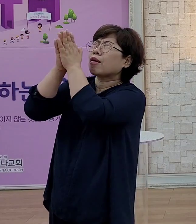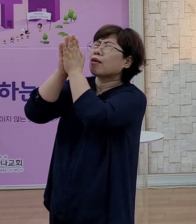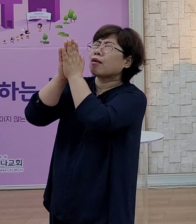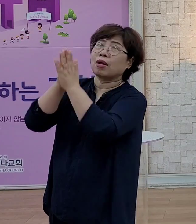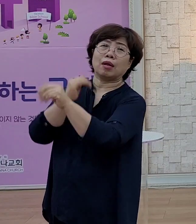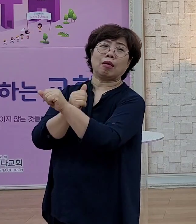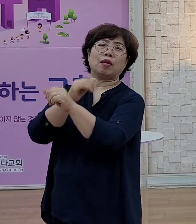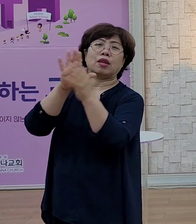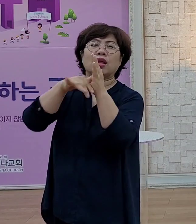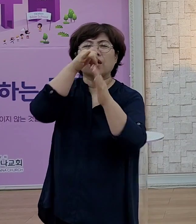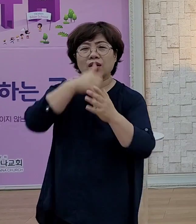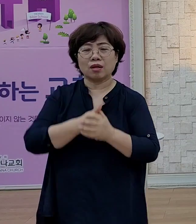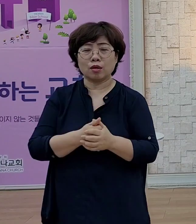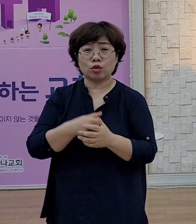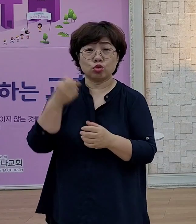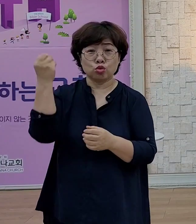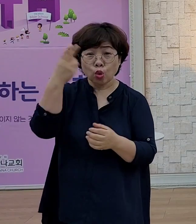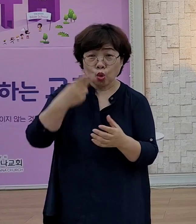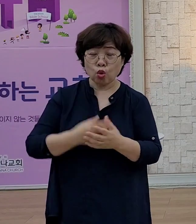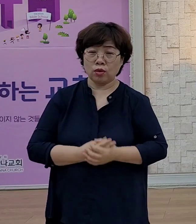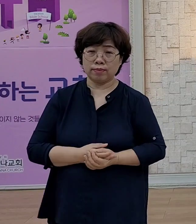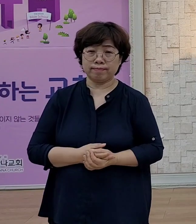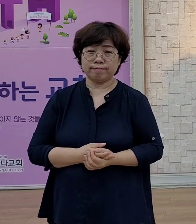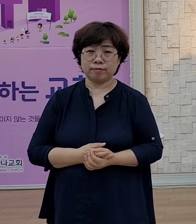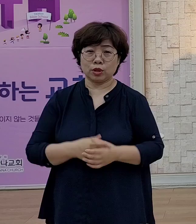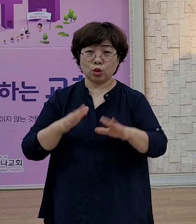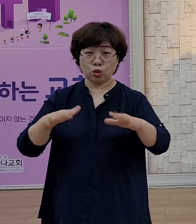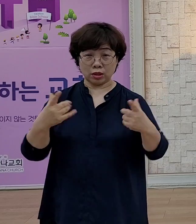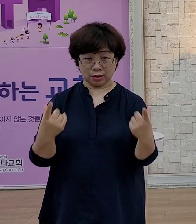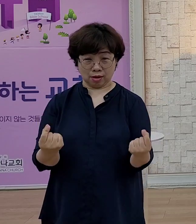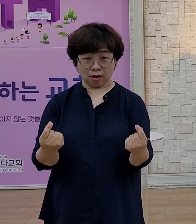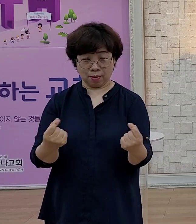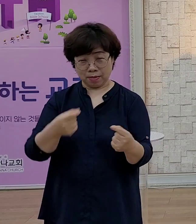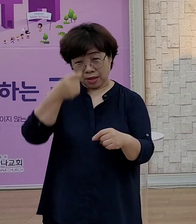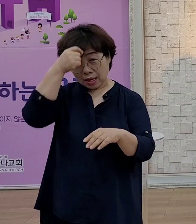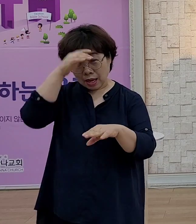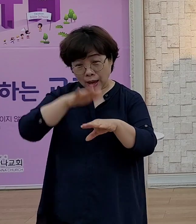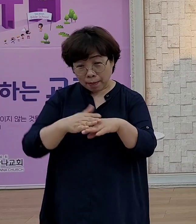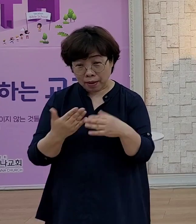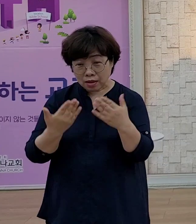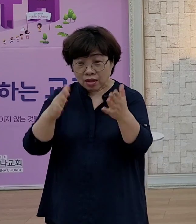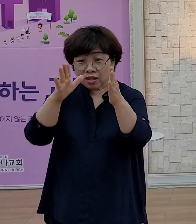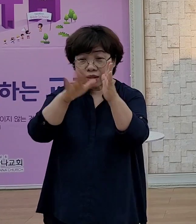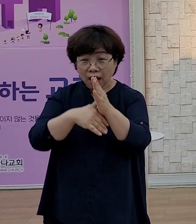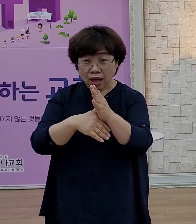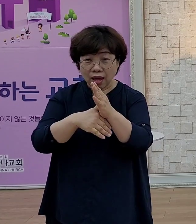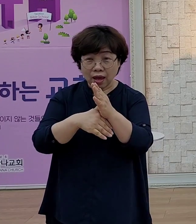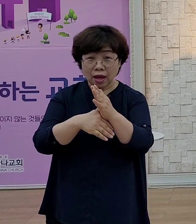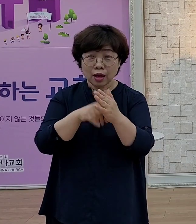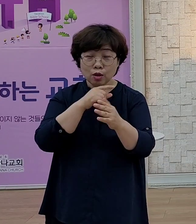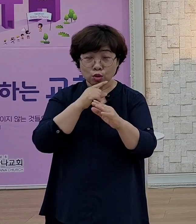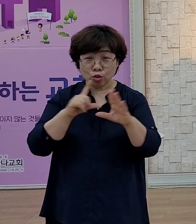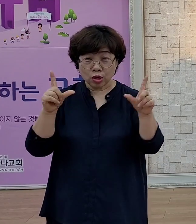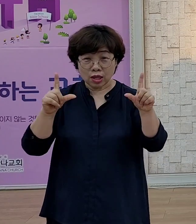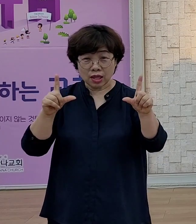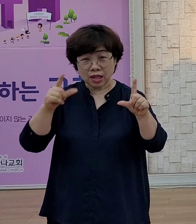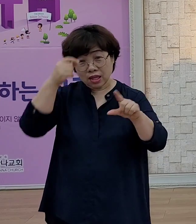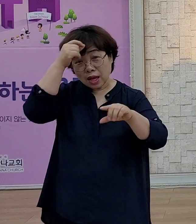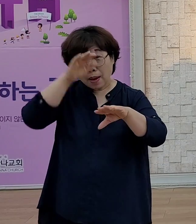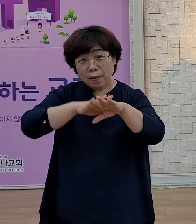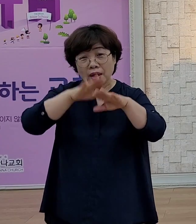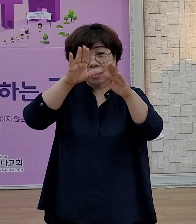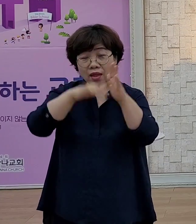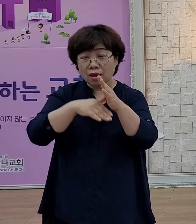하나님 찾는데요. 그래요. 그런가 하면 또 오늘처럼 예배를 드릴 때, 그리고 오늘 주일을 지킬 때, 이럴